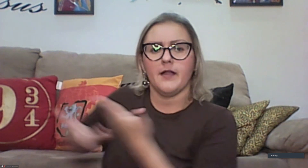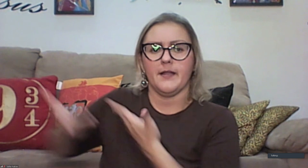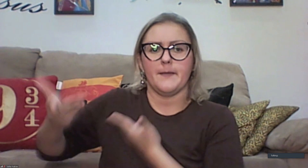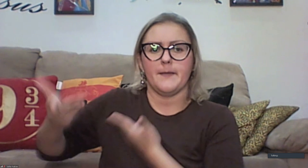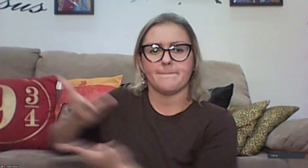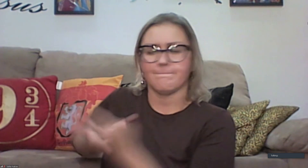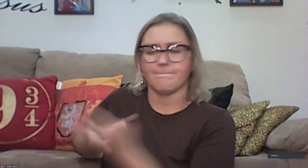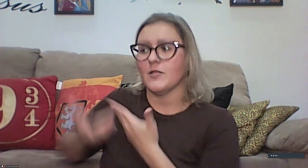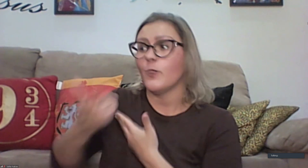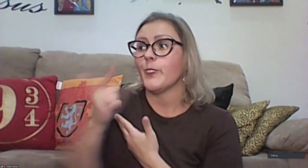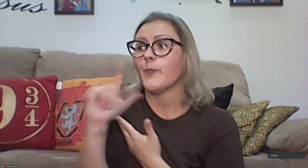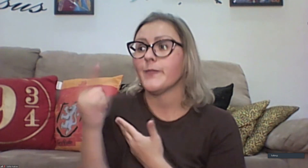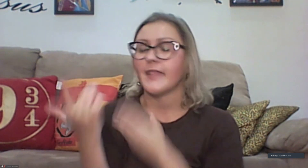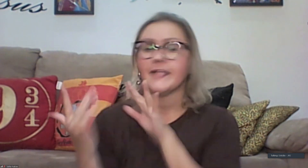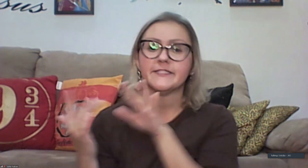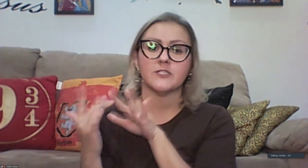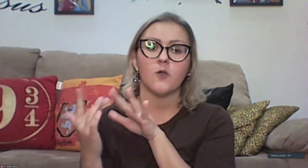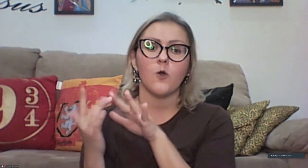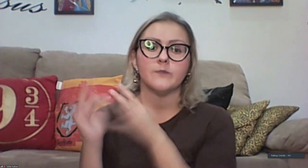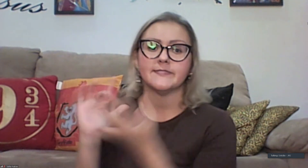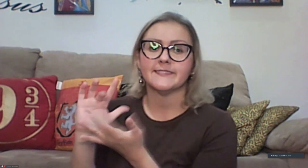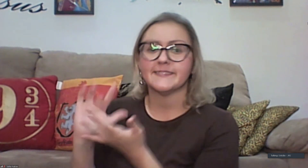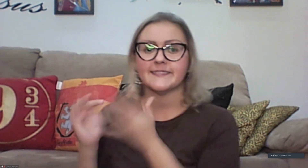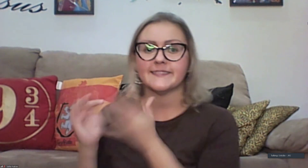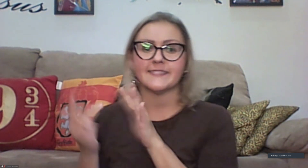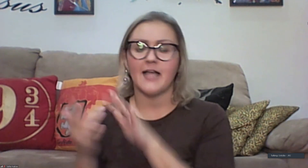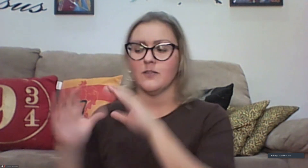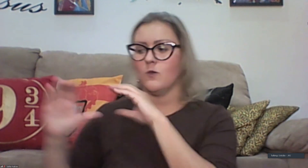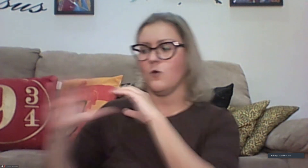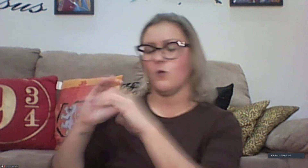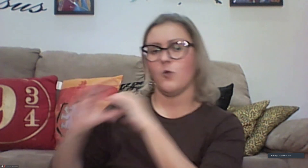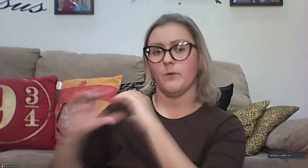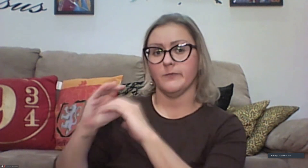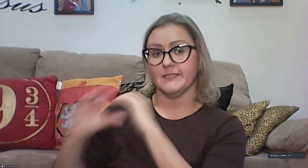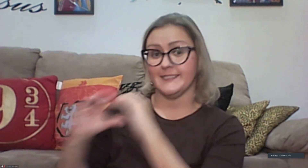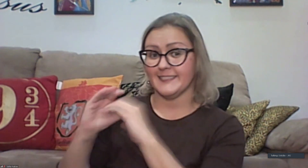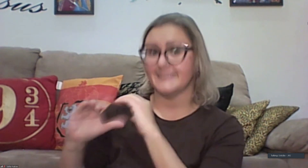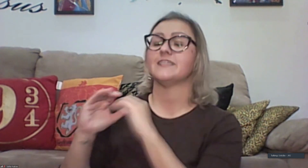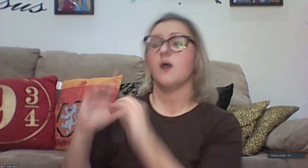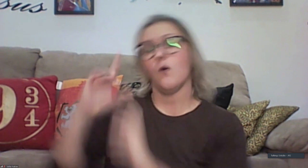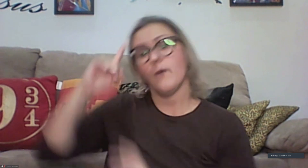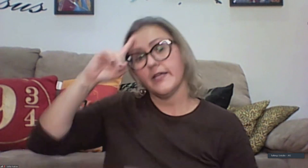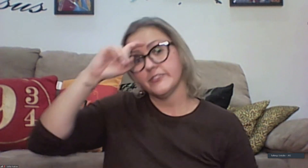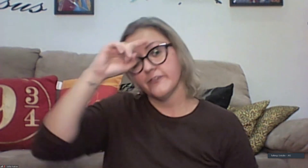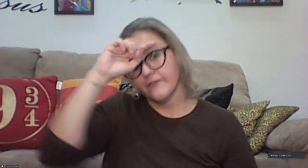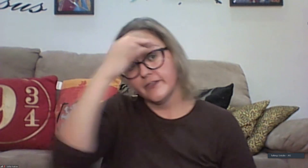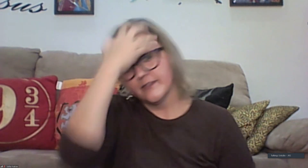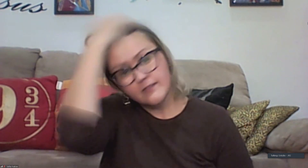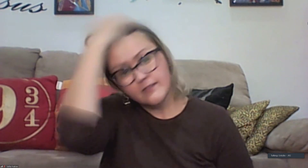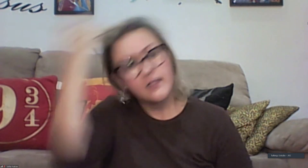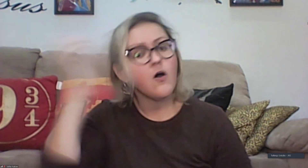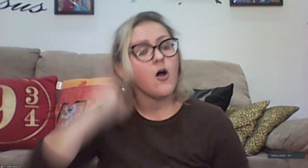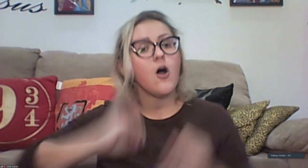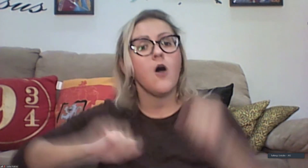aquela troca que eu queria ter, eu não tinha aquele contato que eu queria ter, né? Tive muita